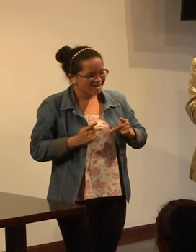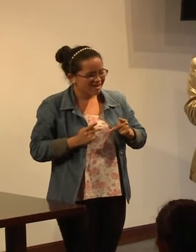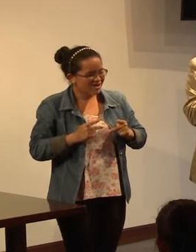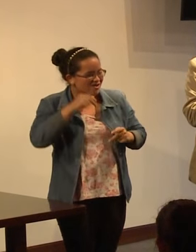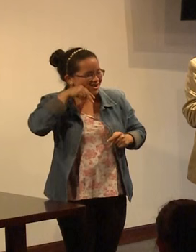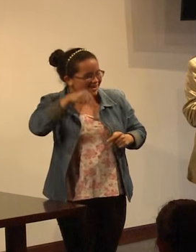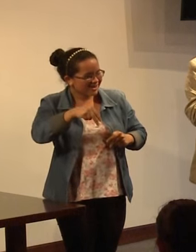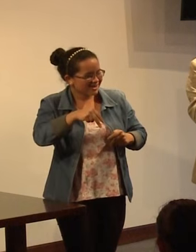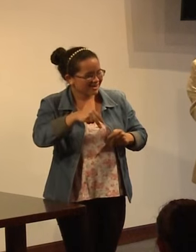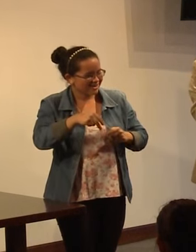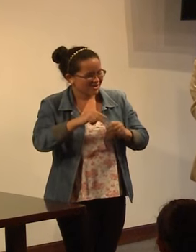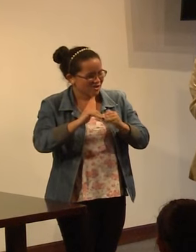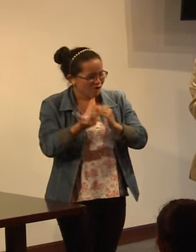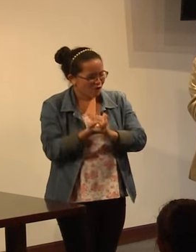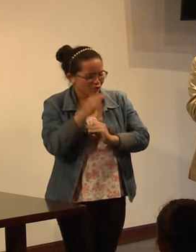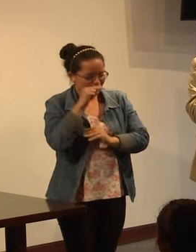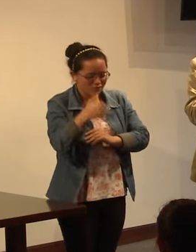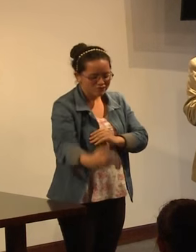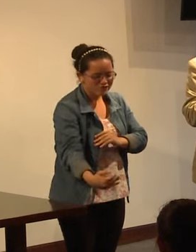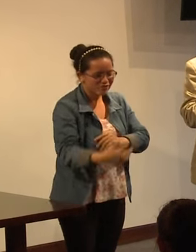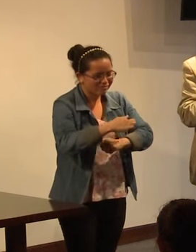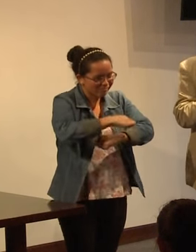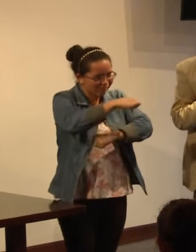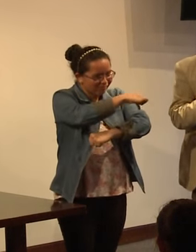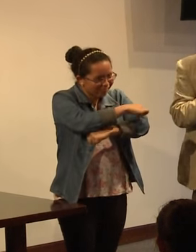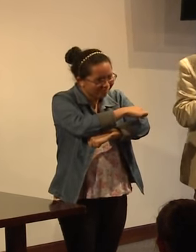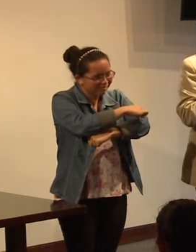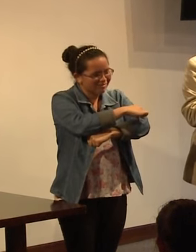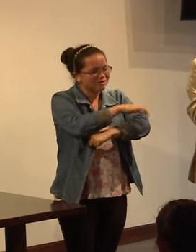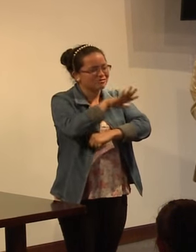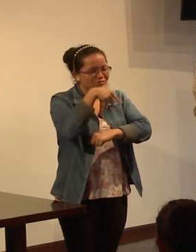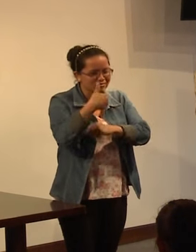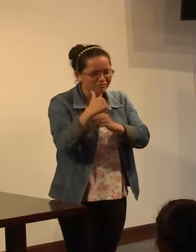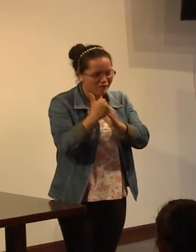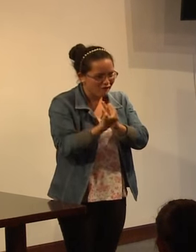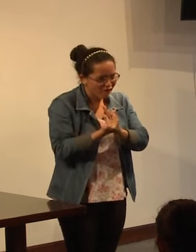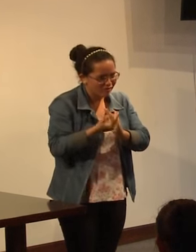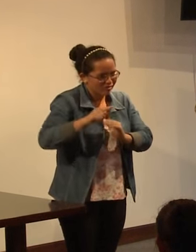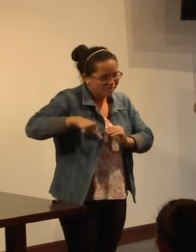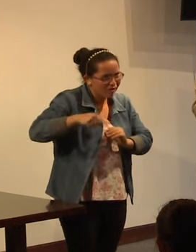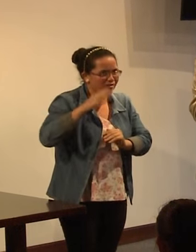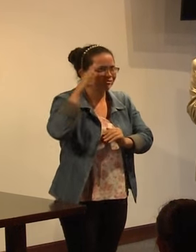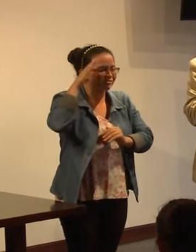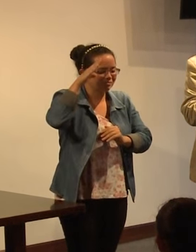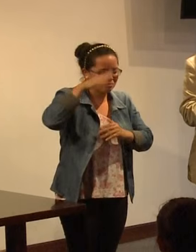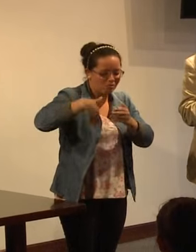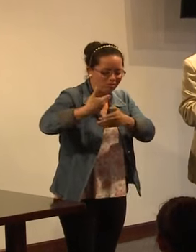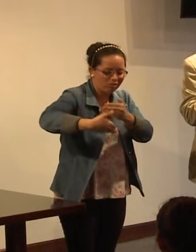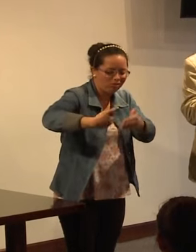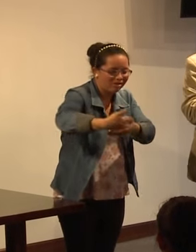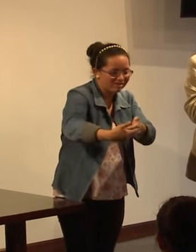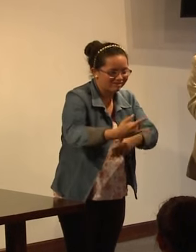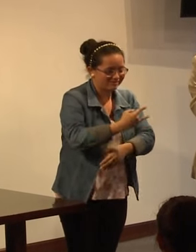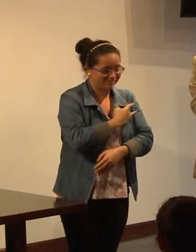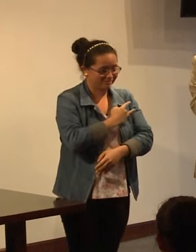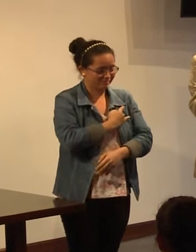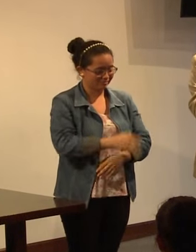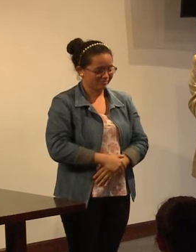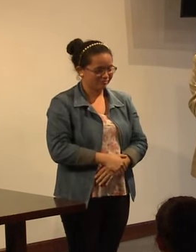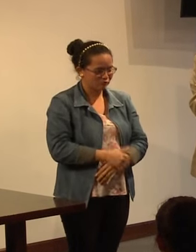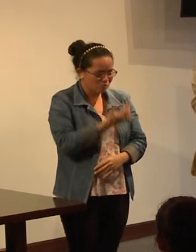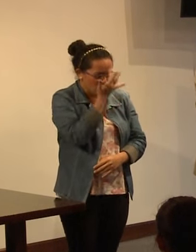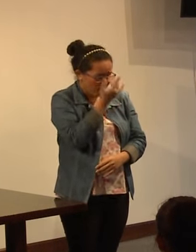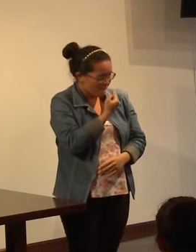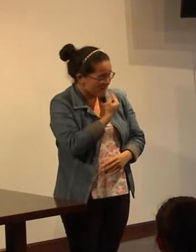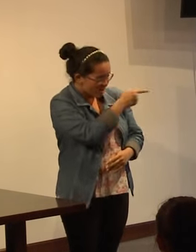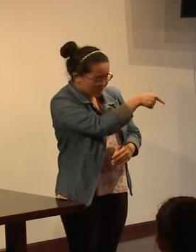empieza por el jardín, inclusive por una guardería, hasta que está, por ejemplo, como ustedes, en un nivel universitario, en el que también ven, porque me acaba de decir Juliana,